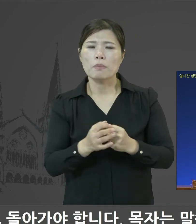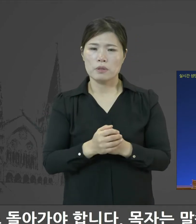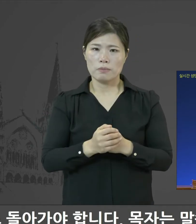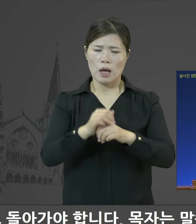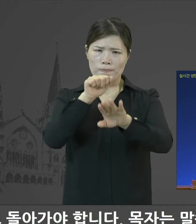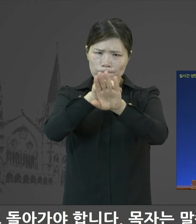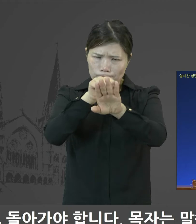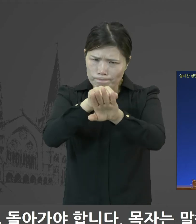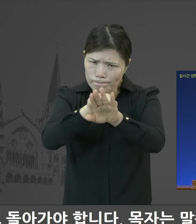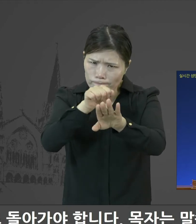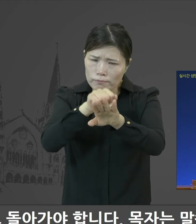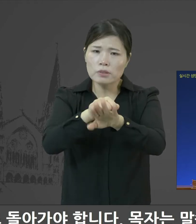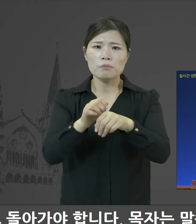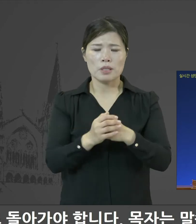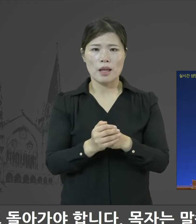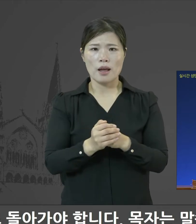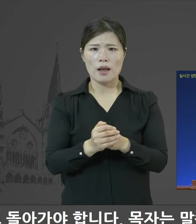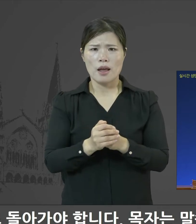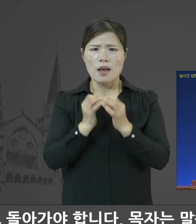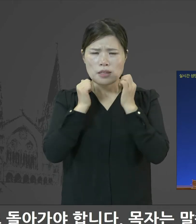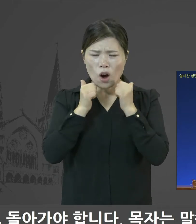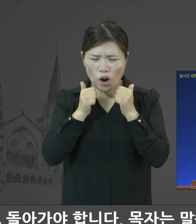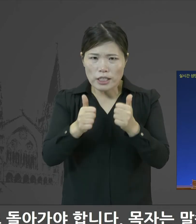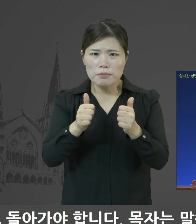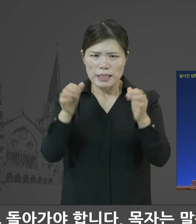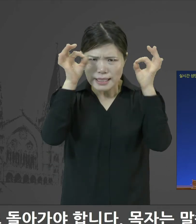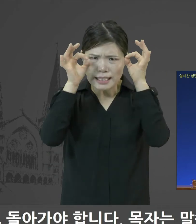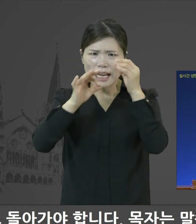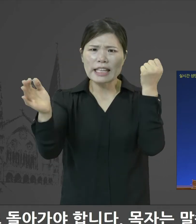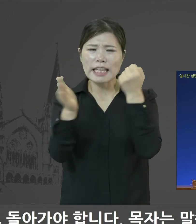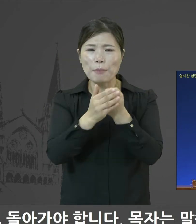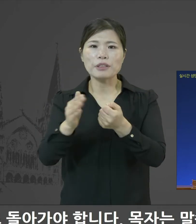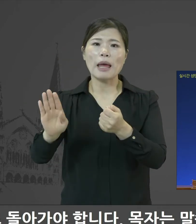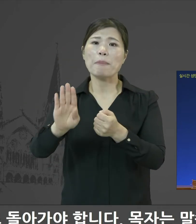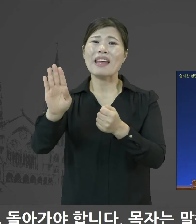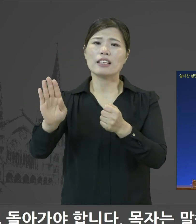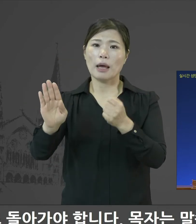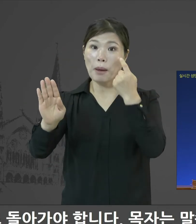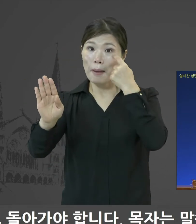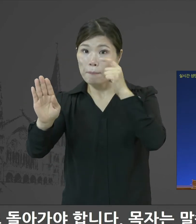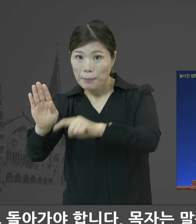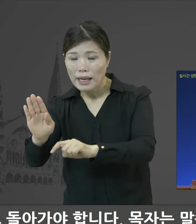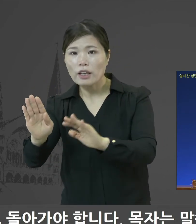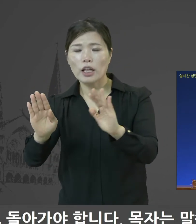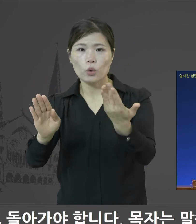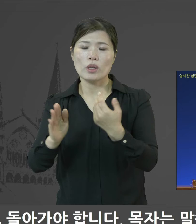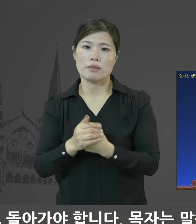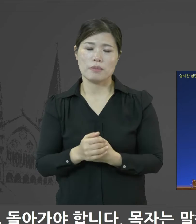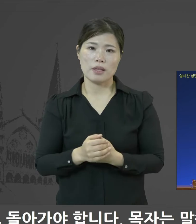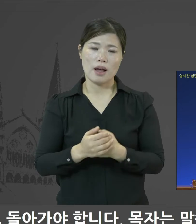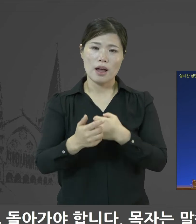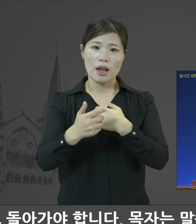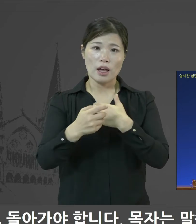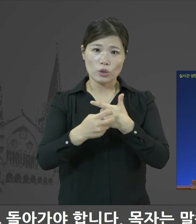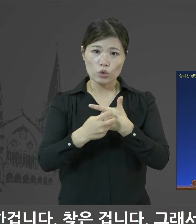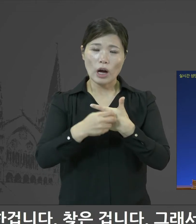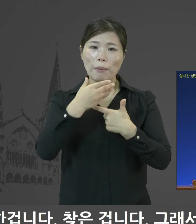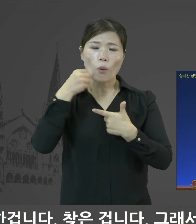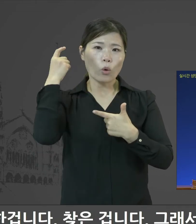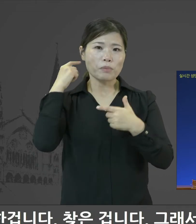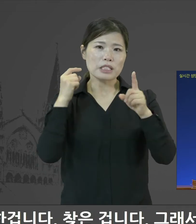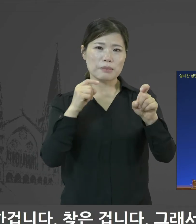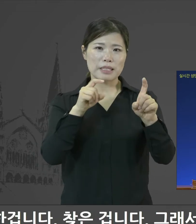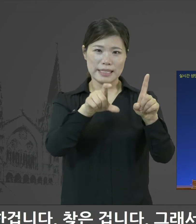겁니다. 열심히 찾은 겁니다. 그러니까 찾아졌습니다. 조금 전에 보았던 누가복음 11장 그 말씀을 좀